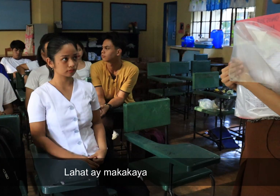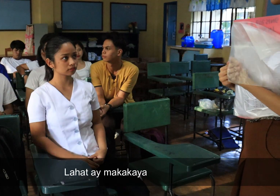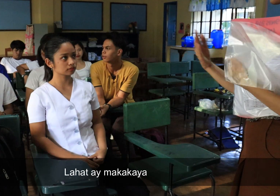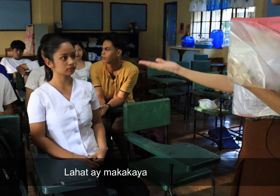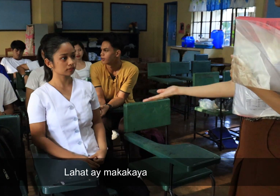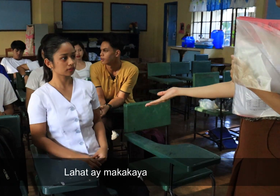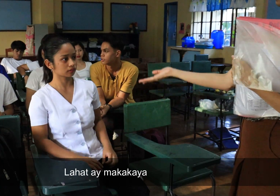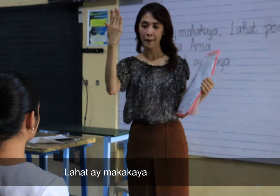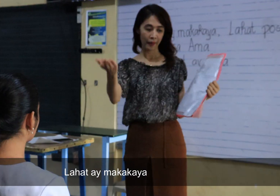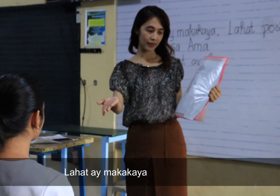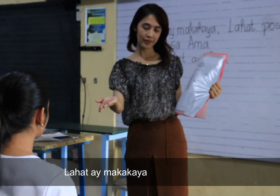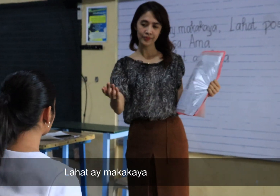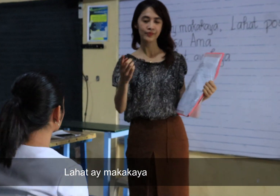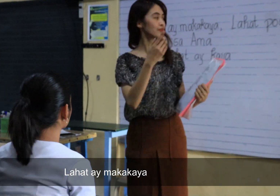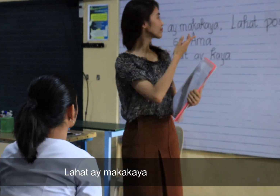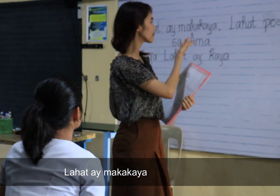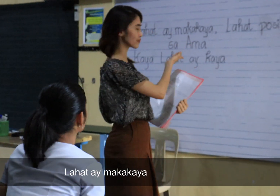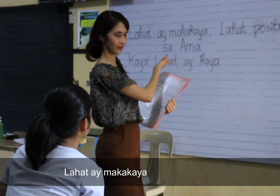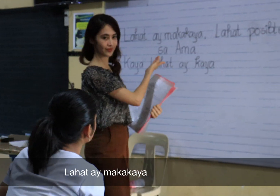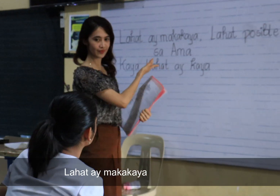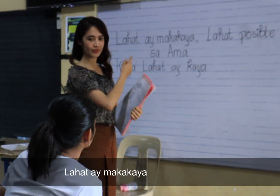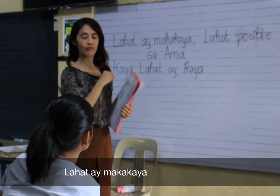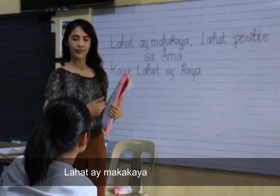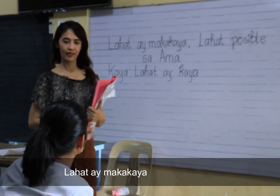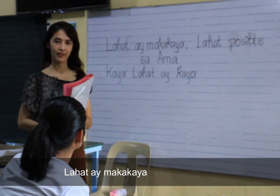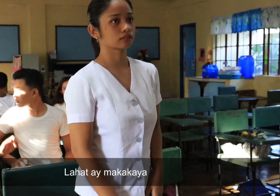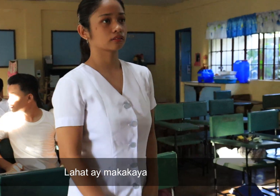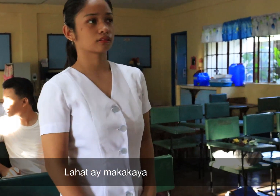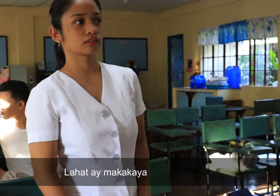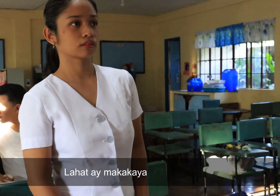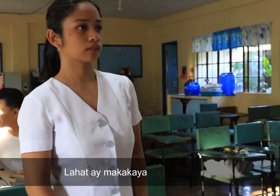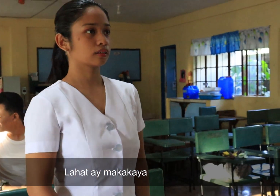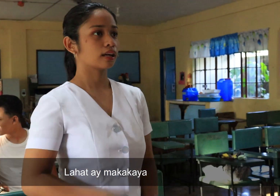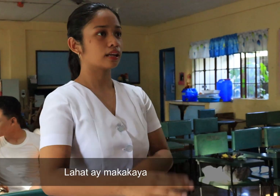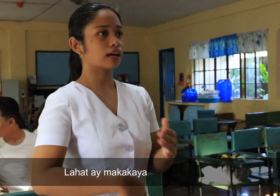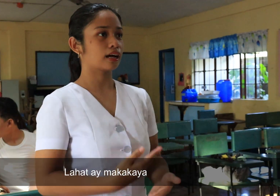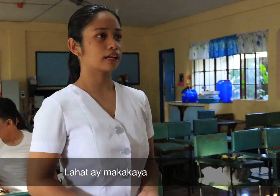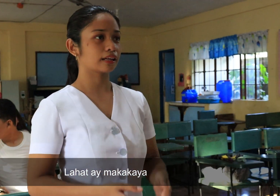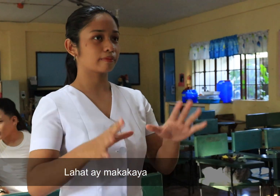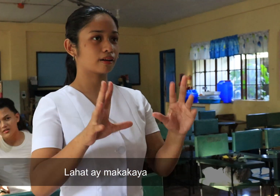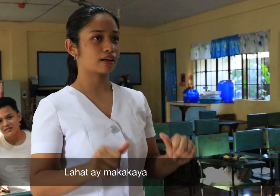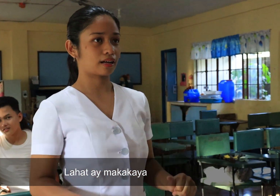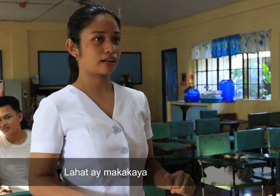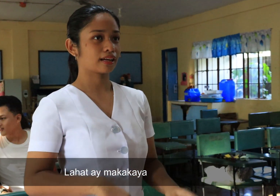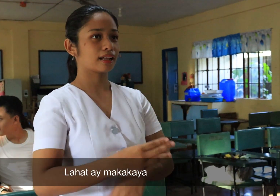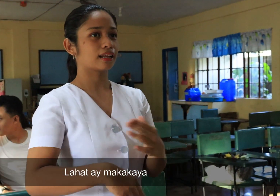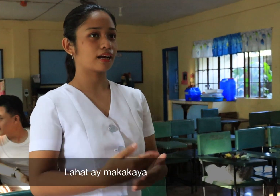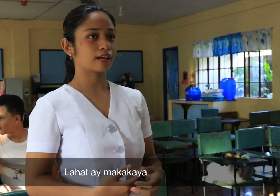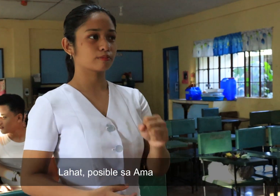Lahat ay makakaya, lahat ay makakaya,